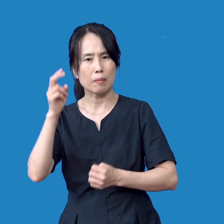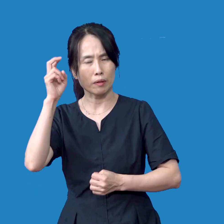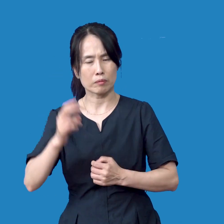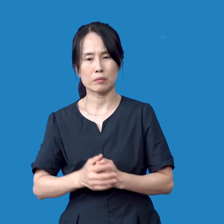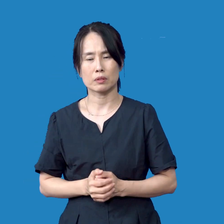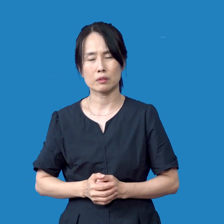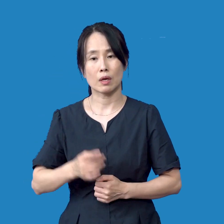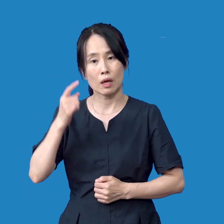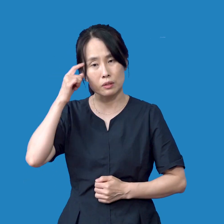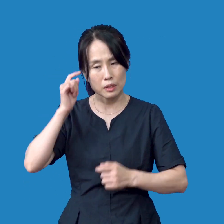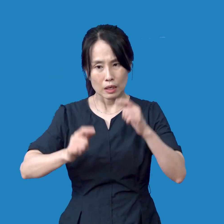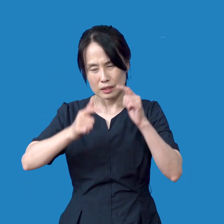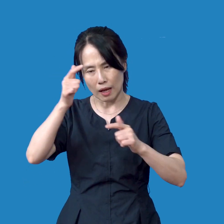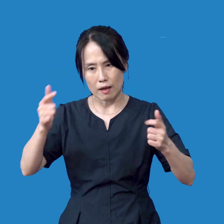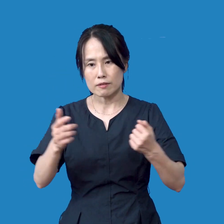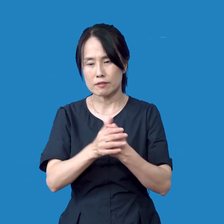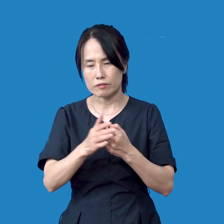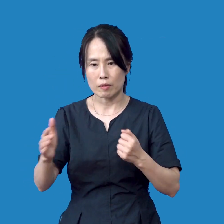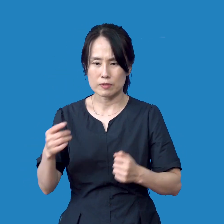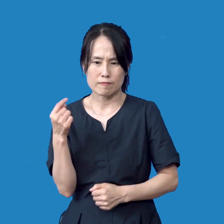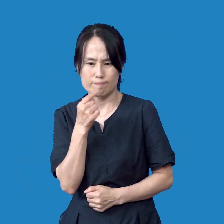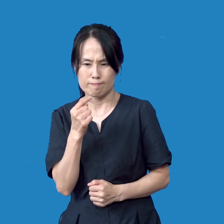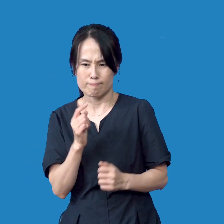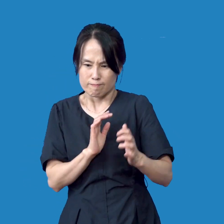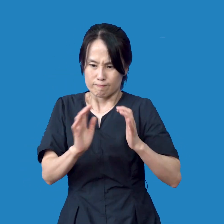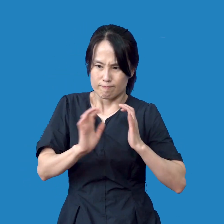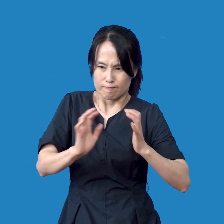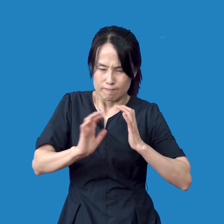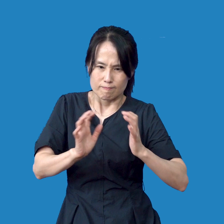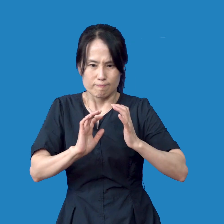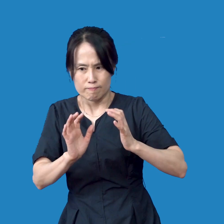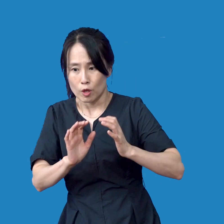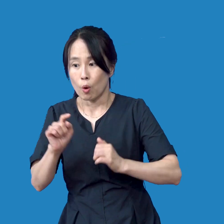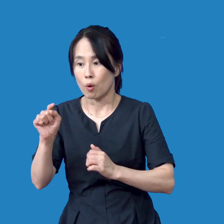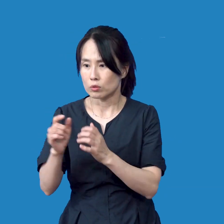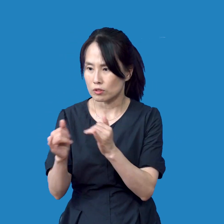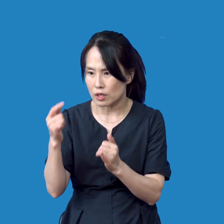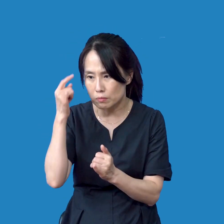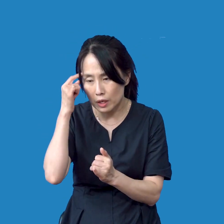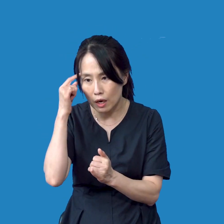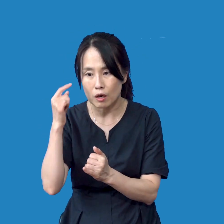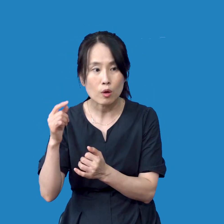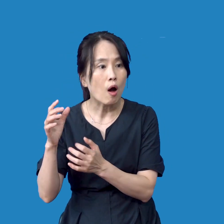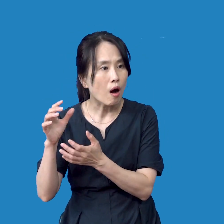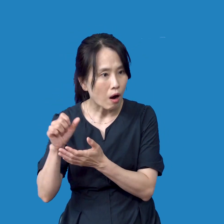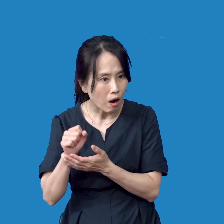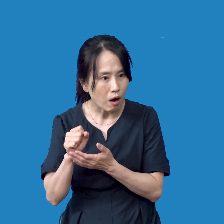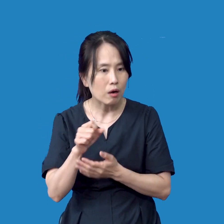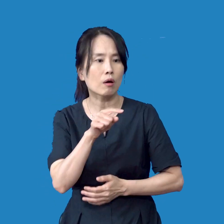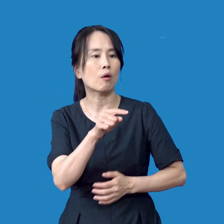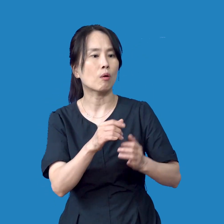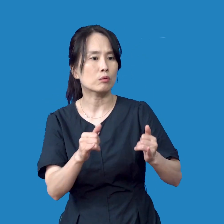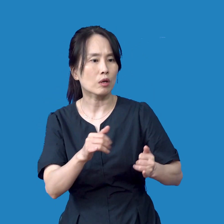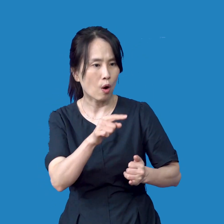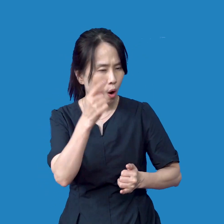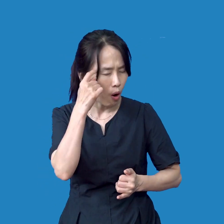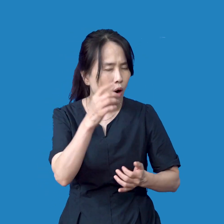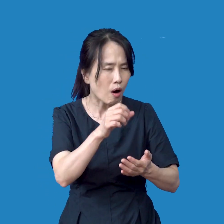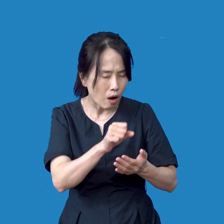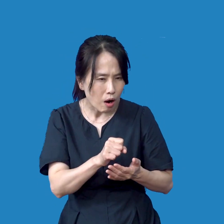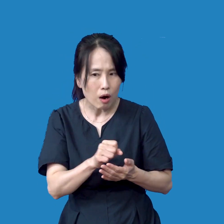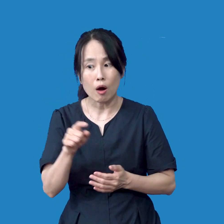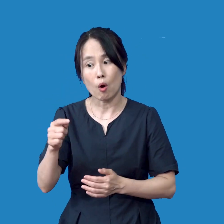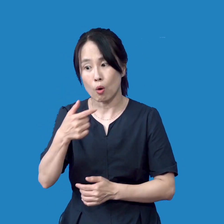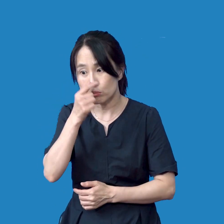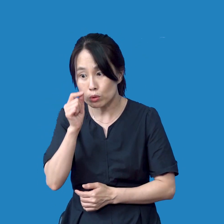생각이 다르기 때문에 치열하게 토론하다 보면 저 사람이 부족한 것은 내가 보충을